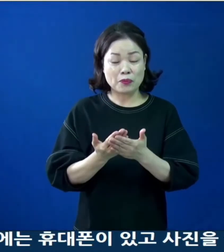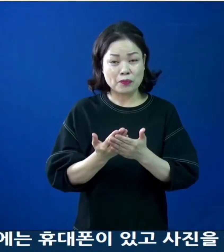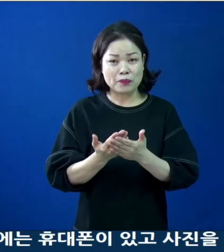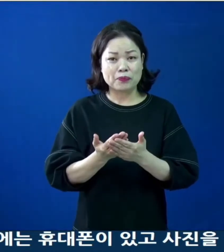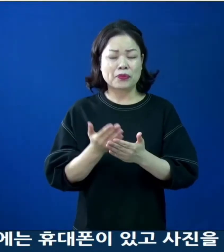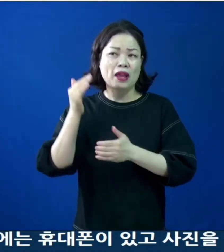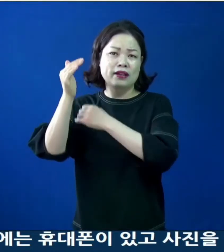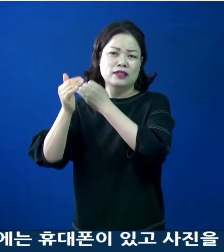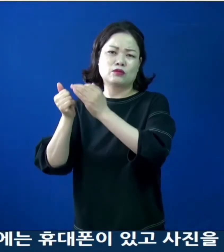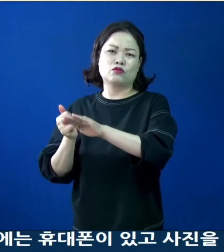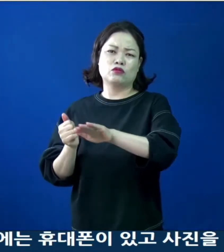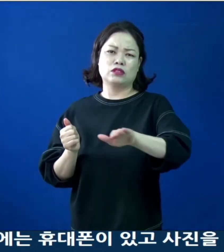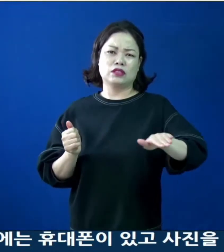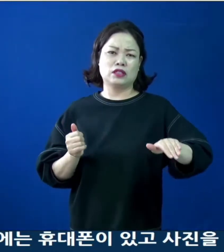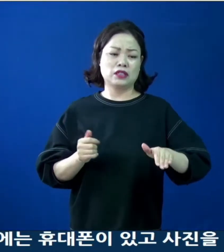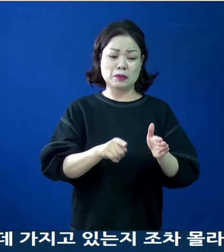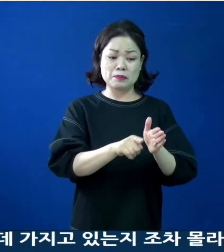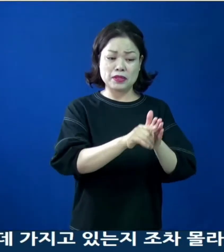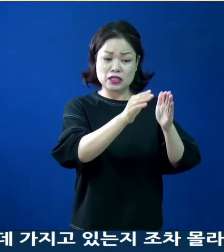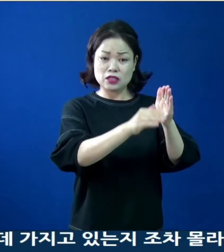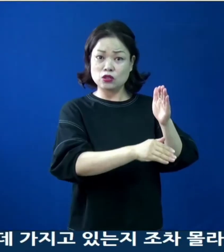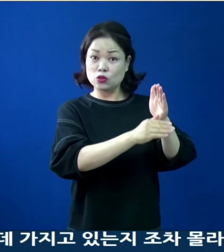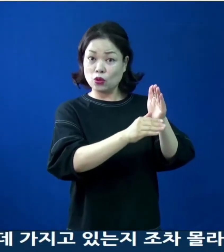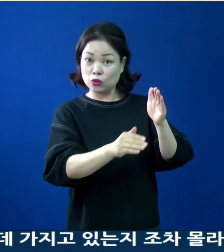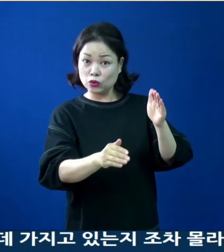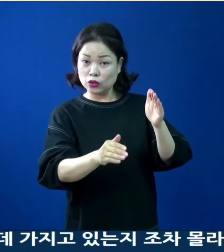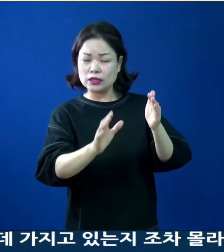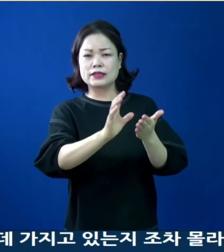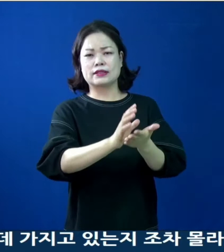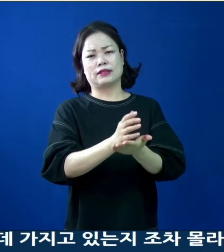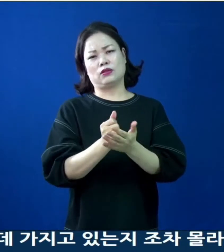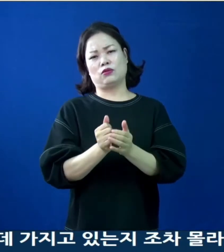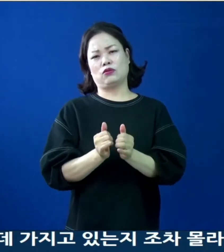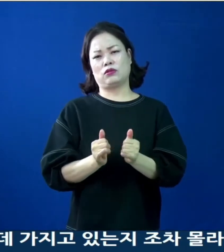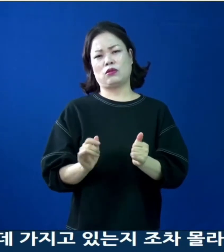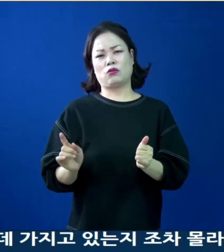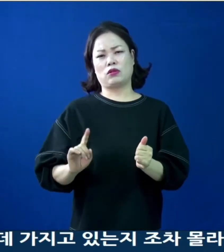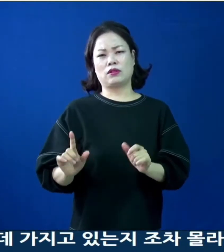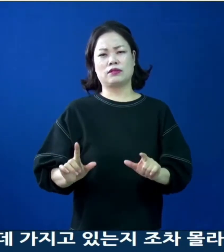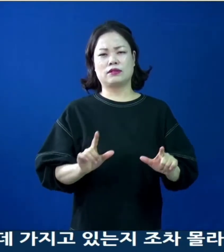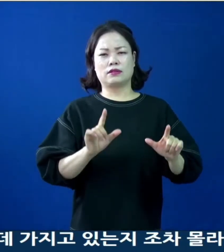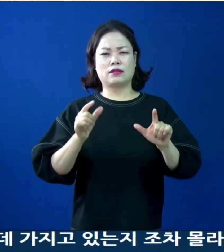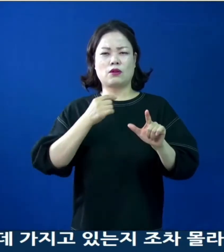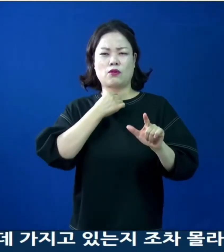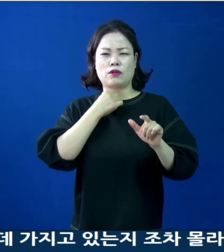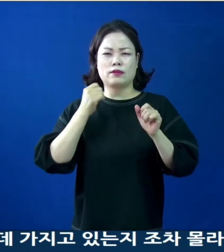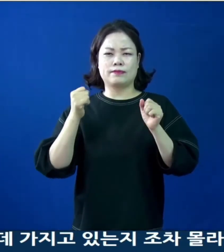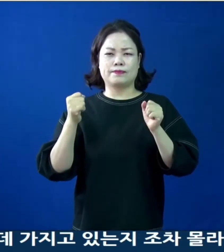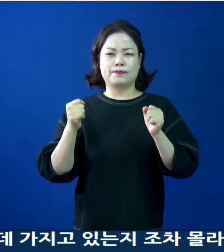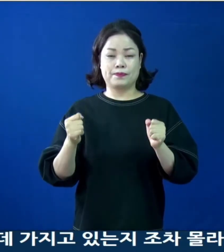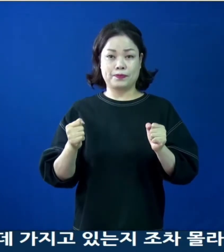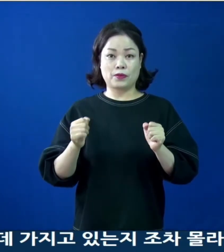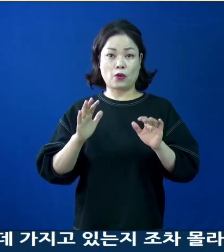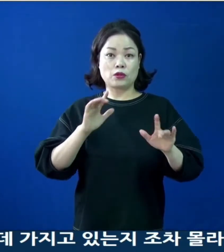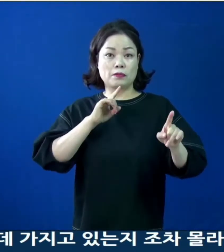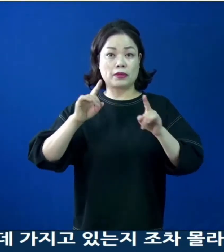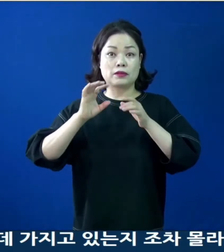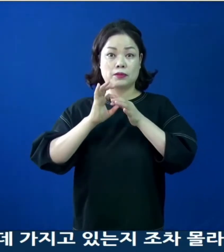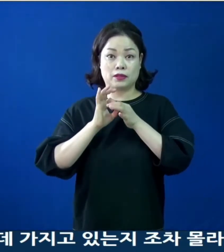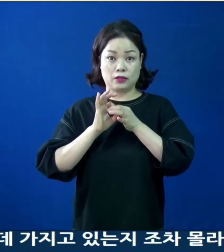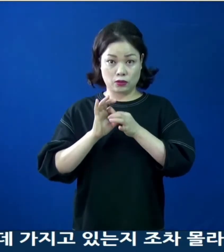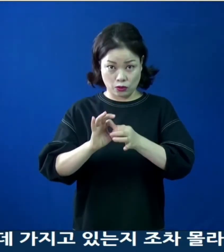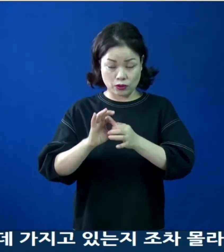그렇다면 하나님은 우리가 믿는 성도들이, 그리스도인들이 어떻게 살기를 원하시는지 오늘 말씀을